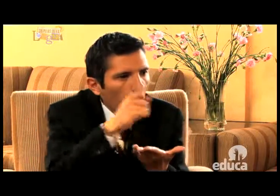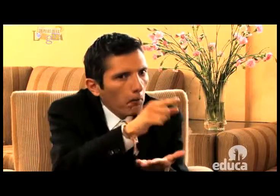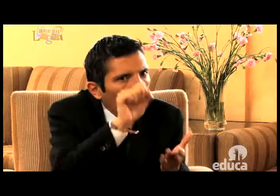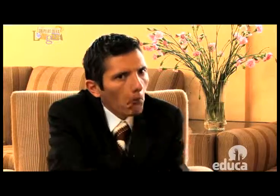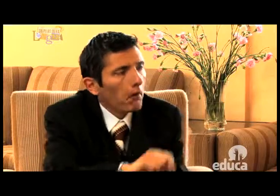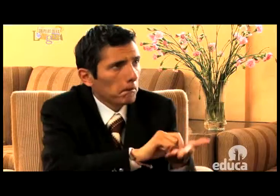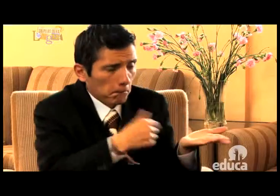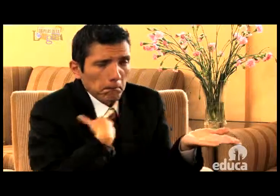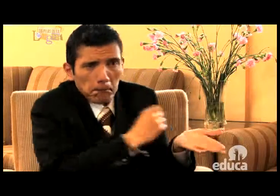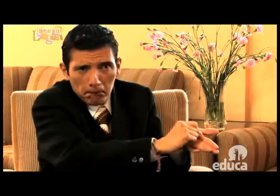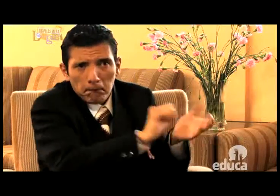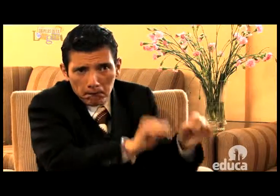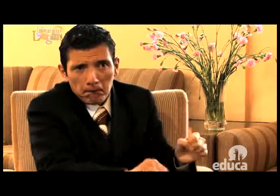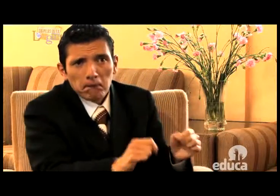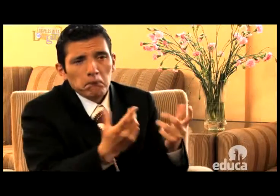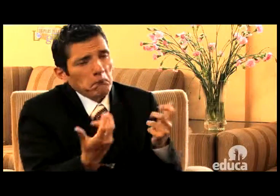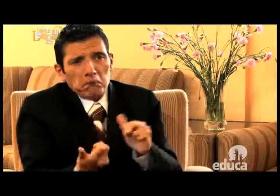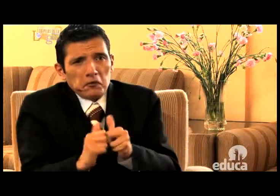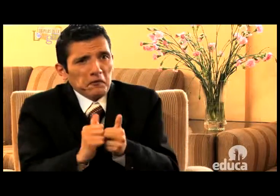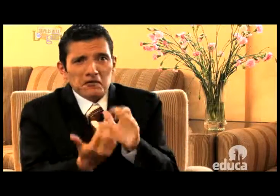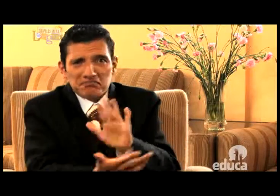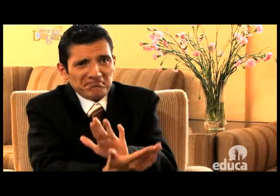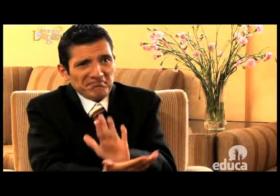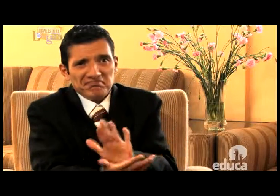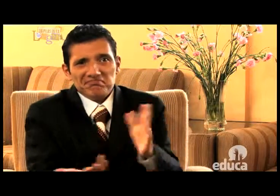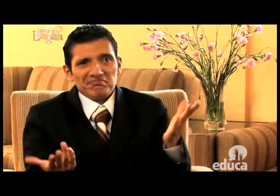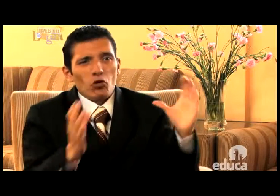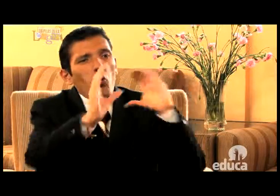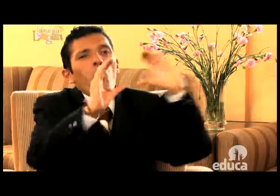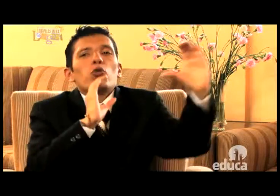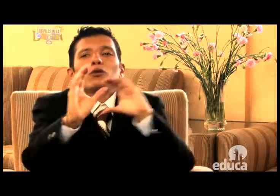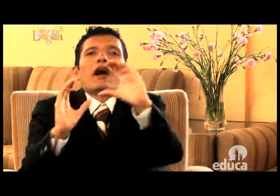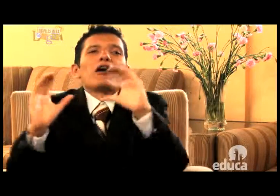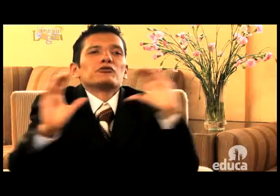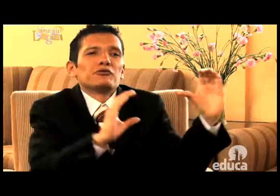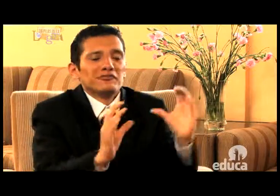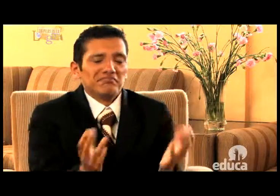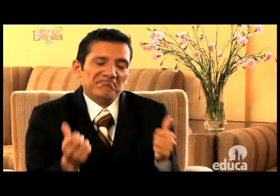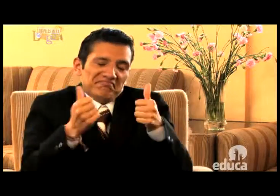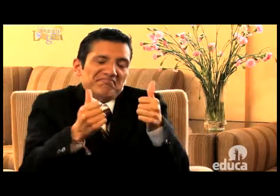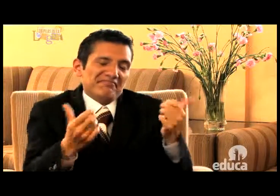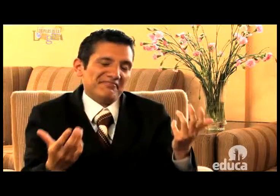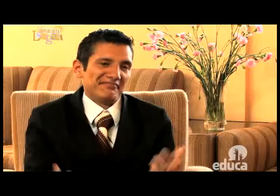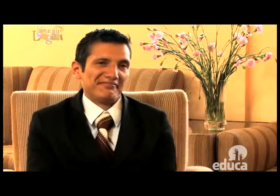me sentía más seguro y no tenía problemas en comunicarme bien con ellos.